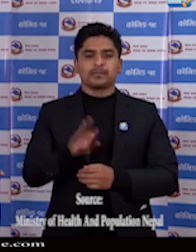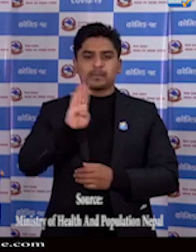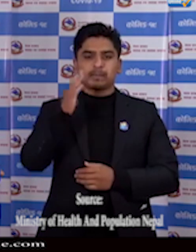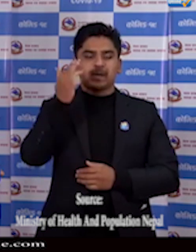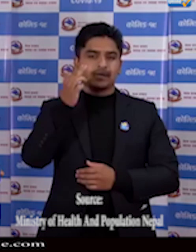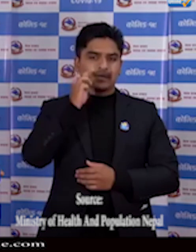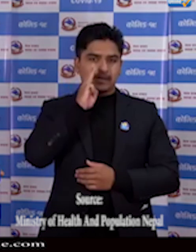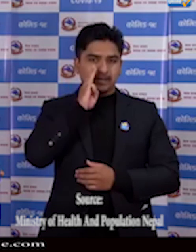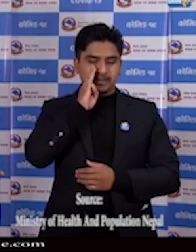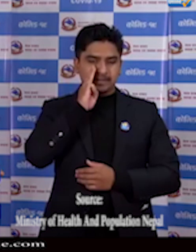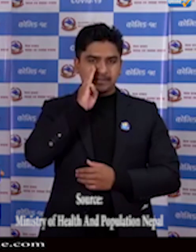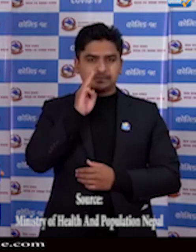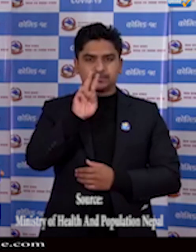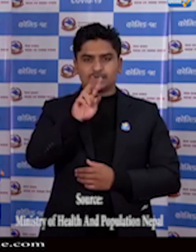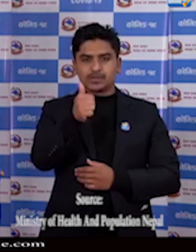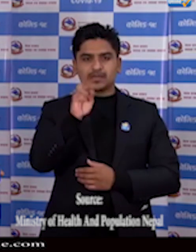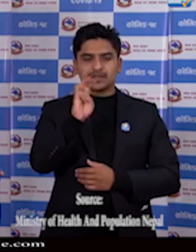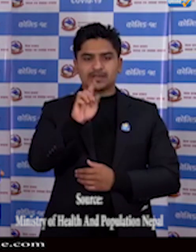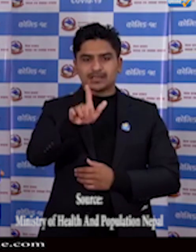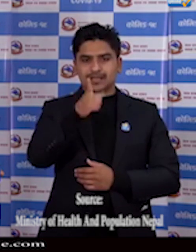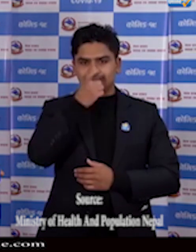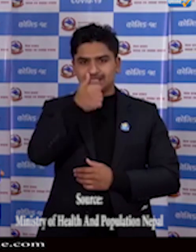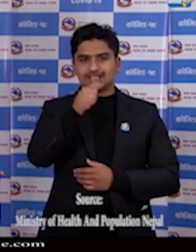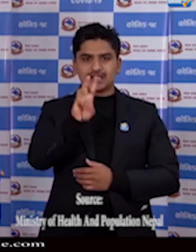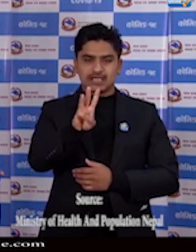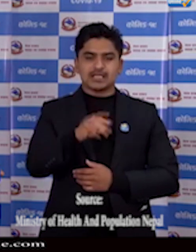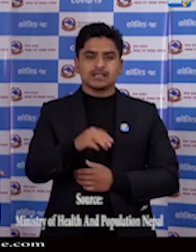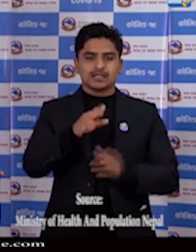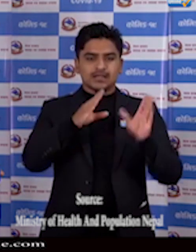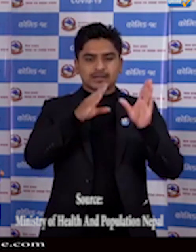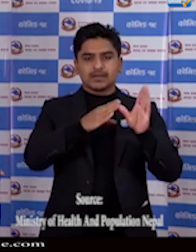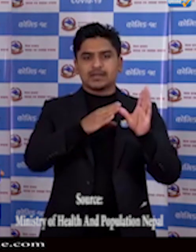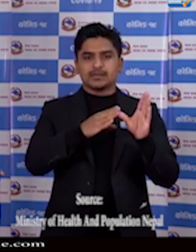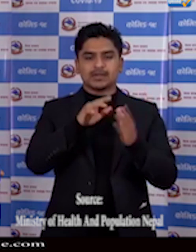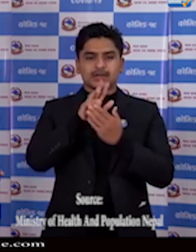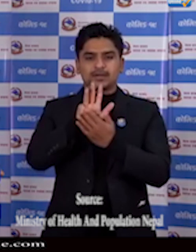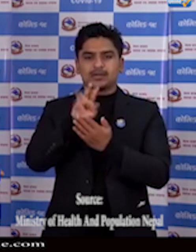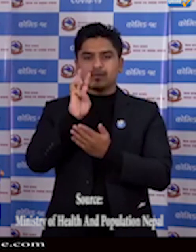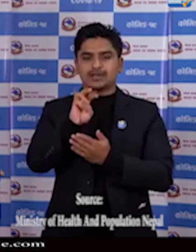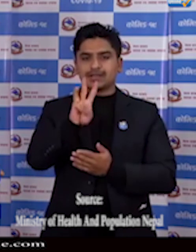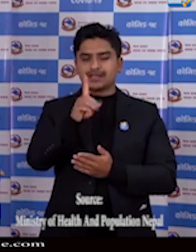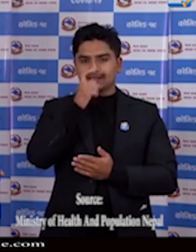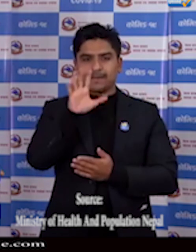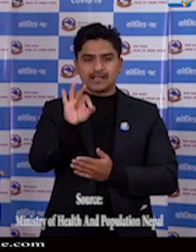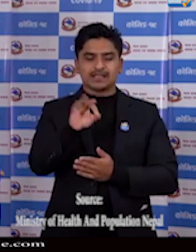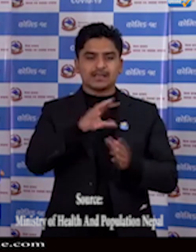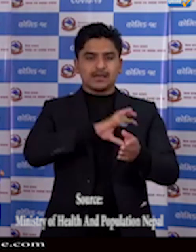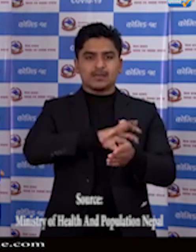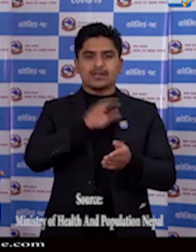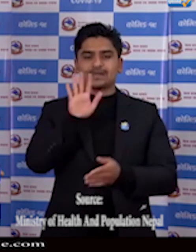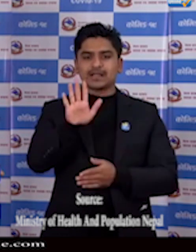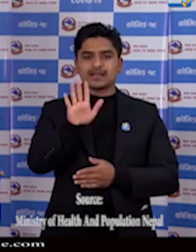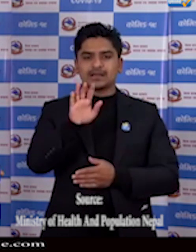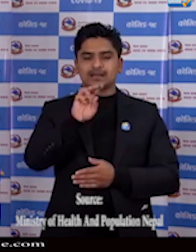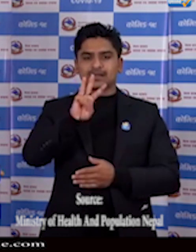बागमती प्रदेशमा 26,763, गण्डकी प्रदेशमा 9,350, प्रदेश नम्बर 5